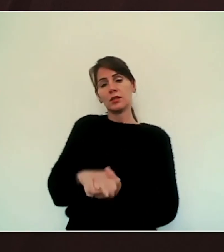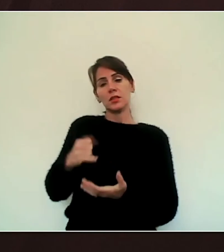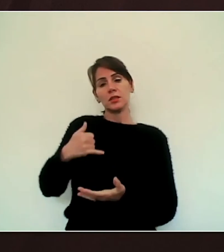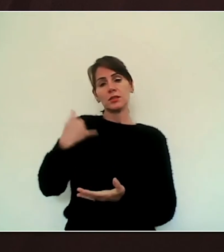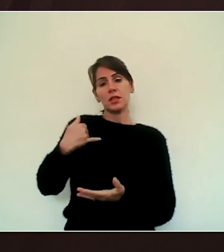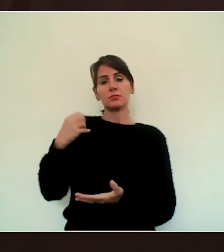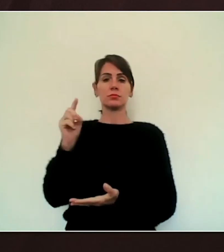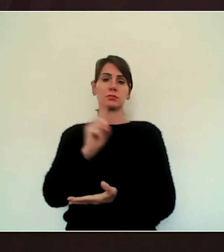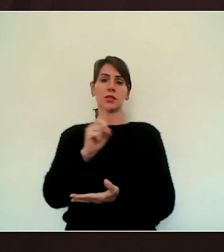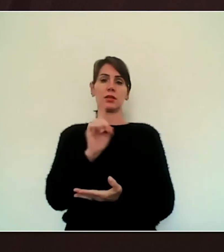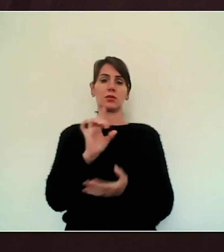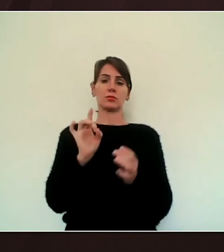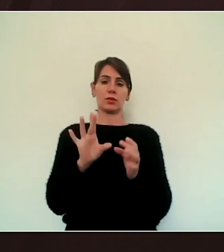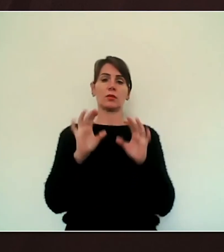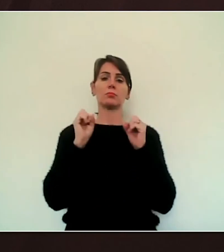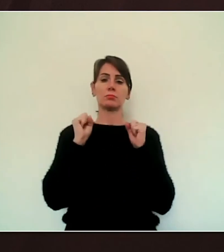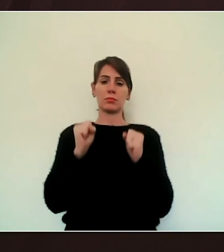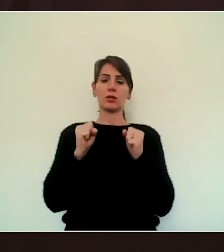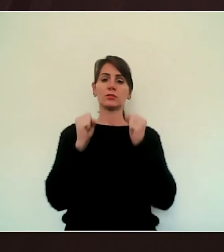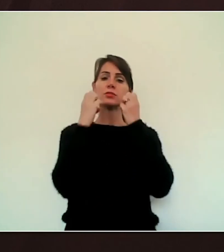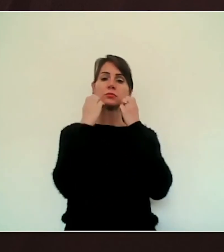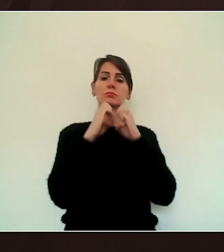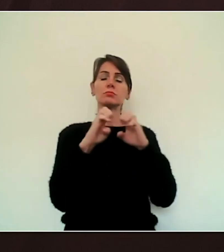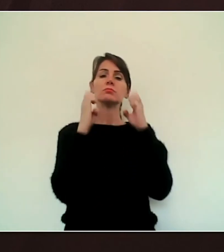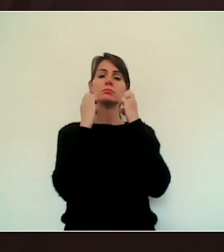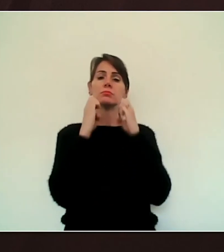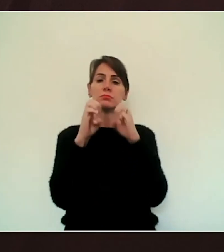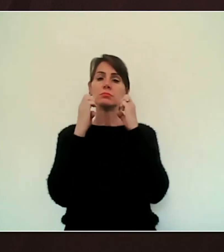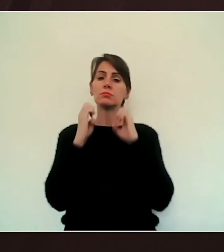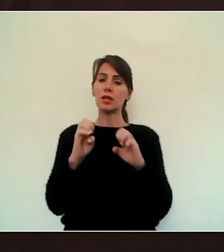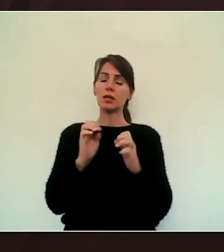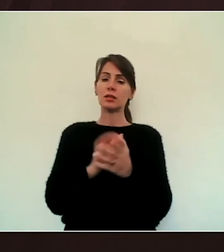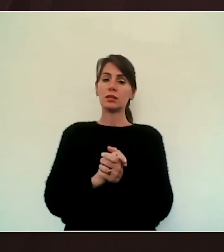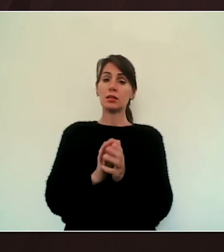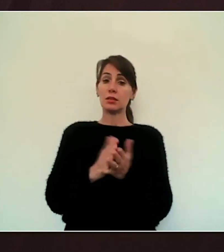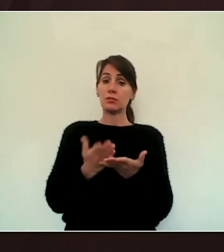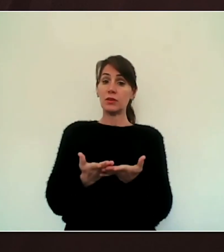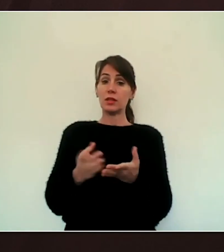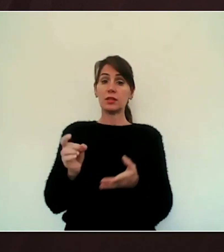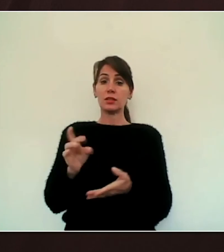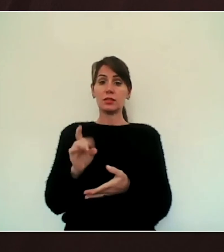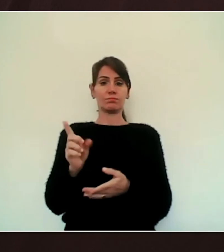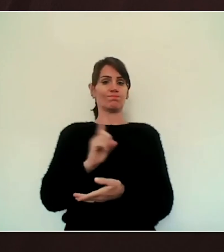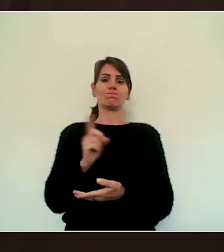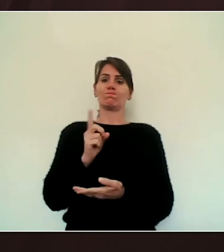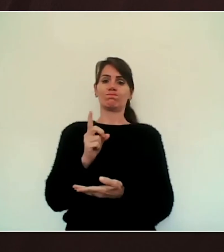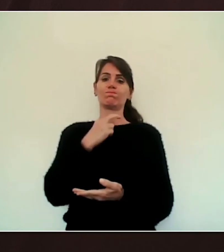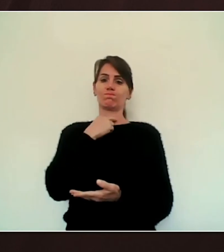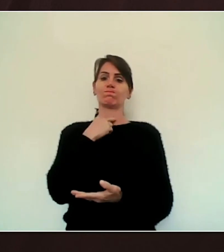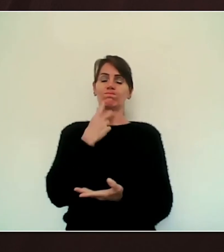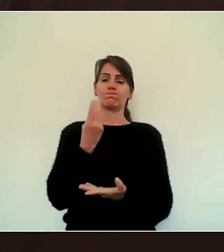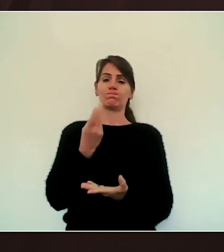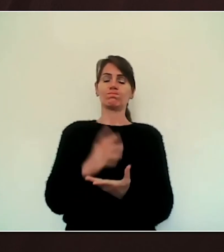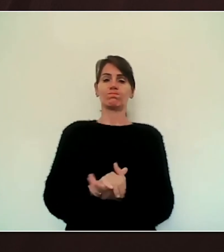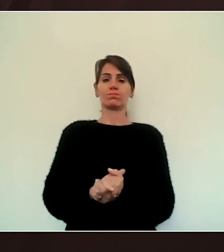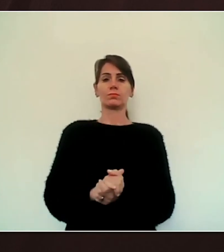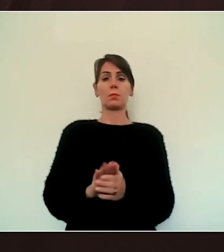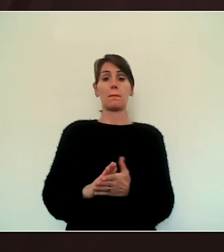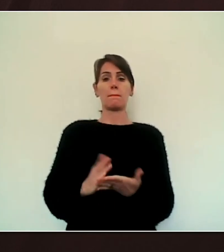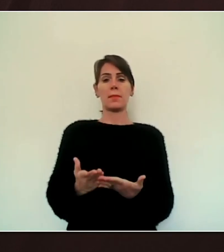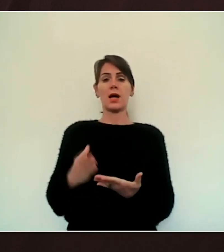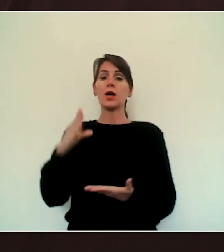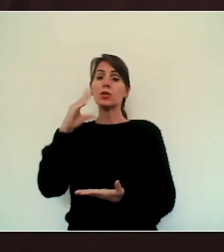pregar evangelho, certo? Porque senão vamos ter problema com os juizados de menores. Mas assim, mas os nossos